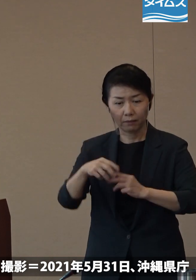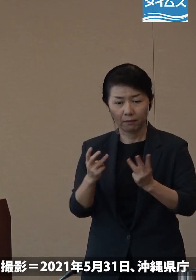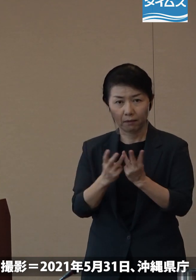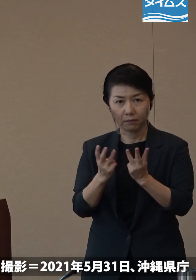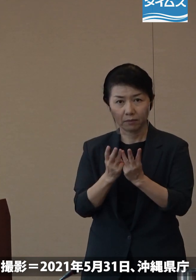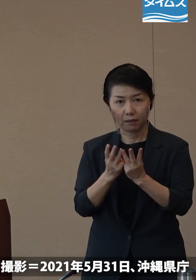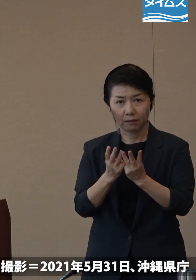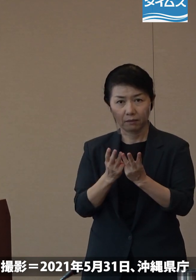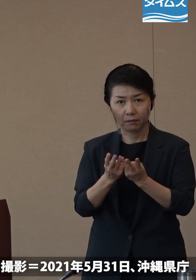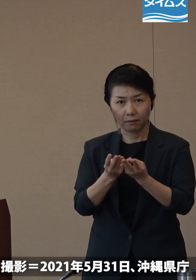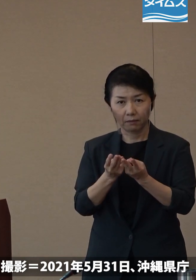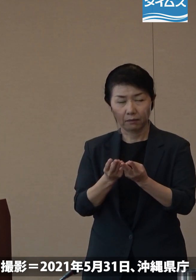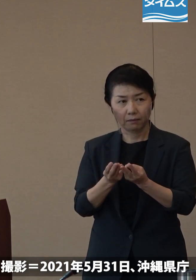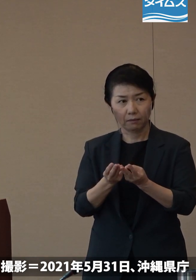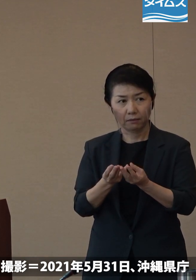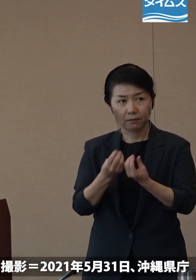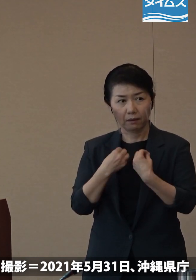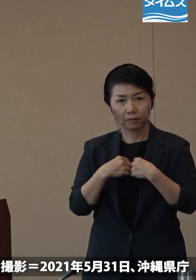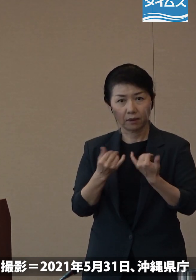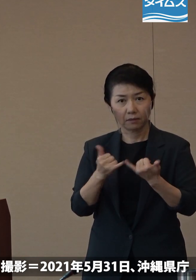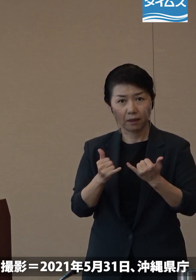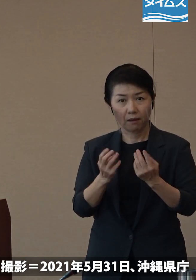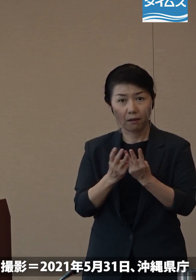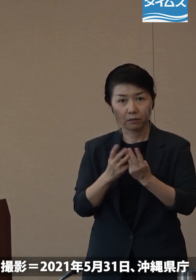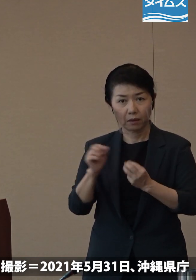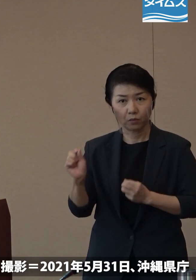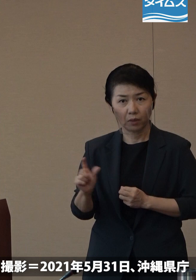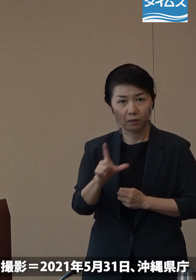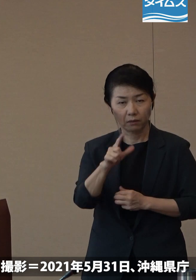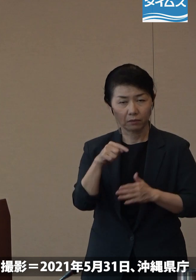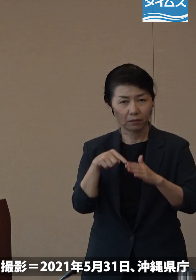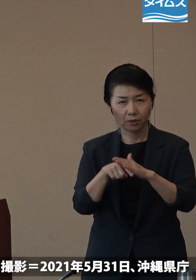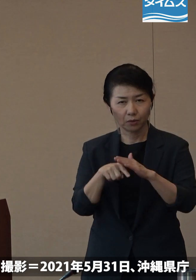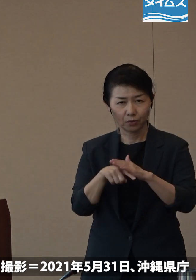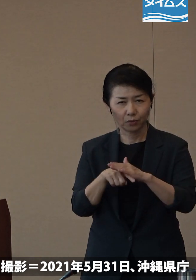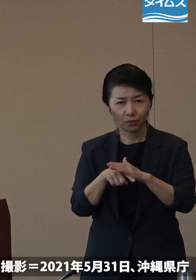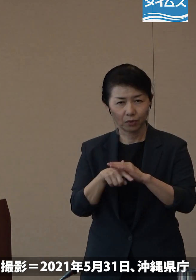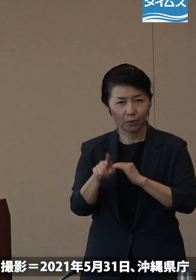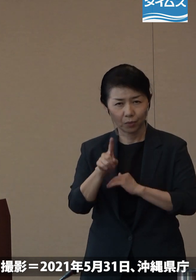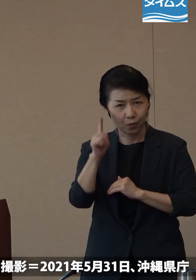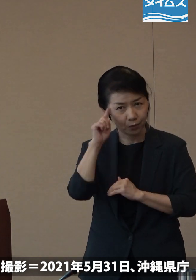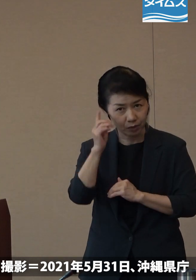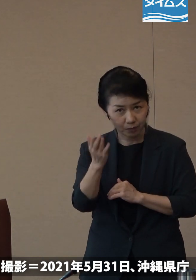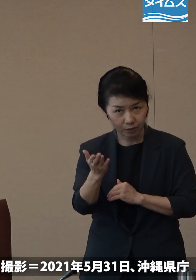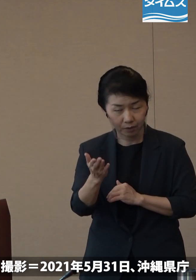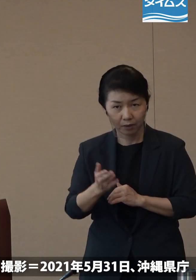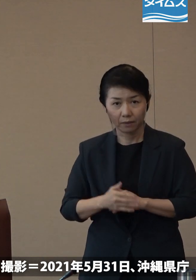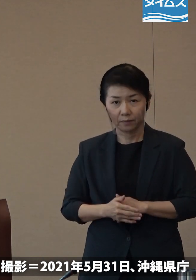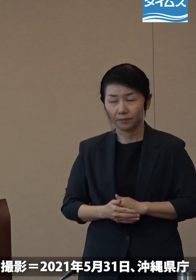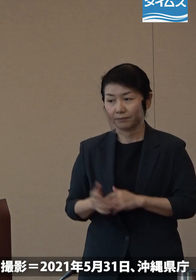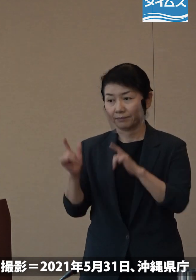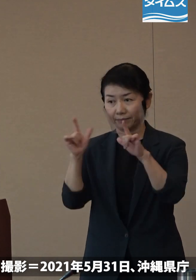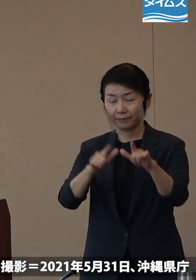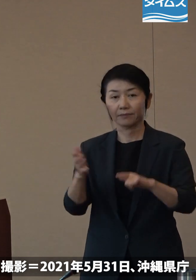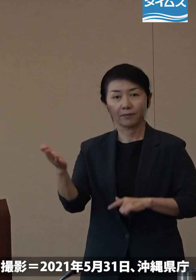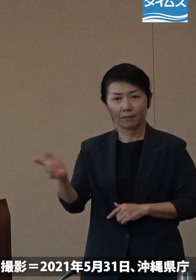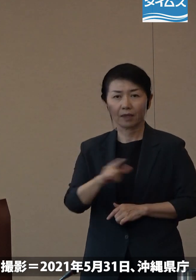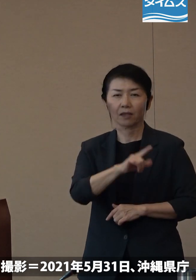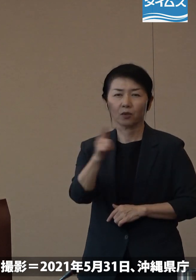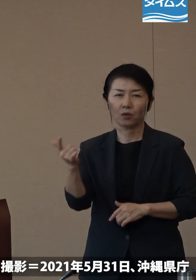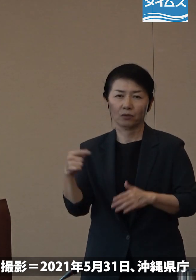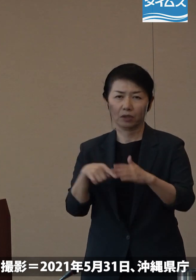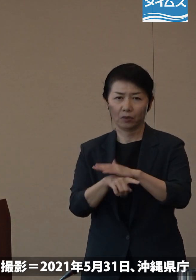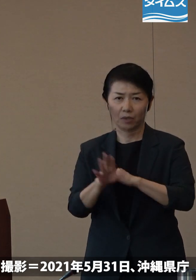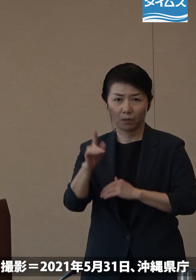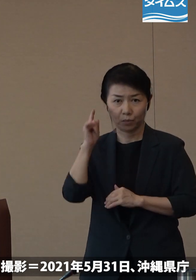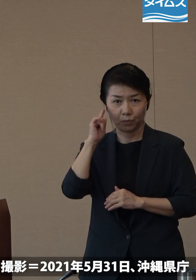感染が今拡大しているので、どういうふうな分析されているか。 さまざまな要因が考えられると